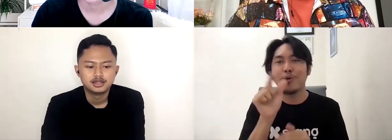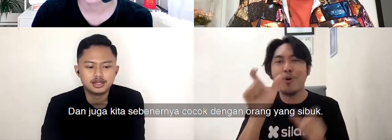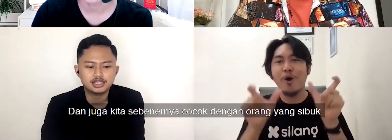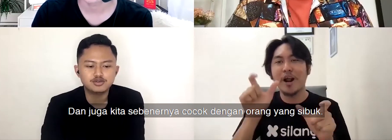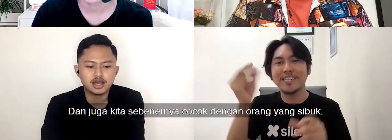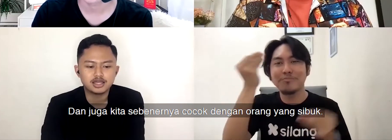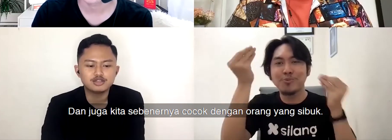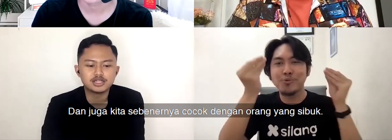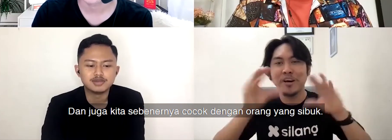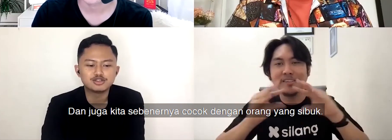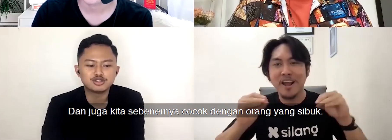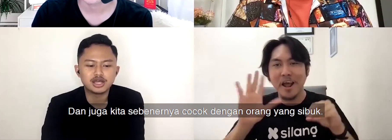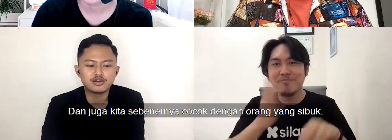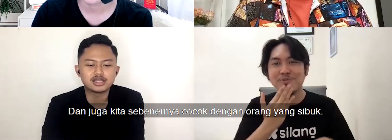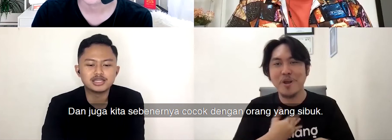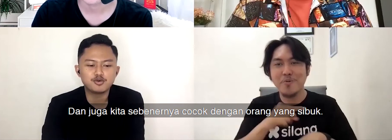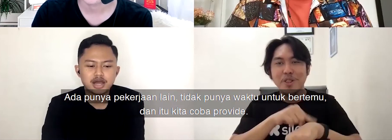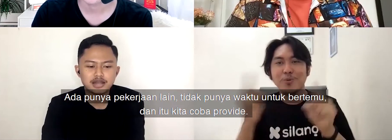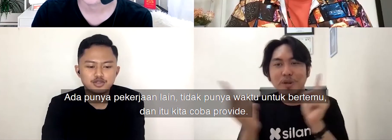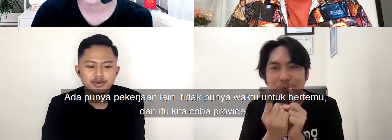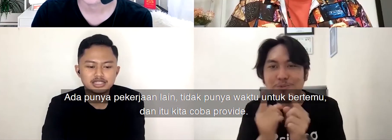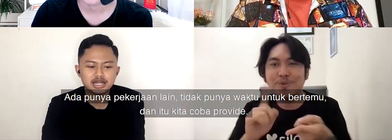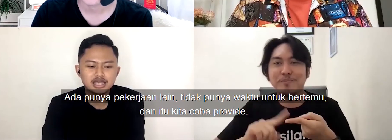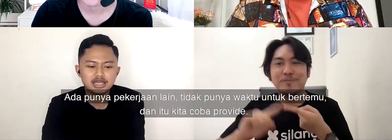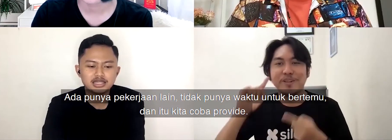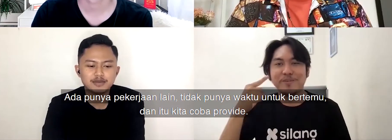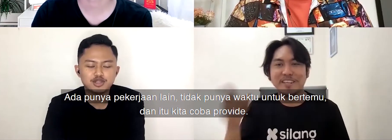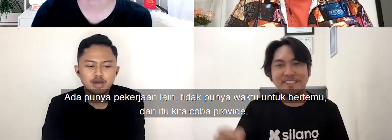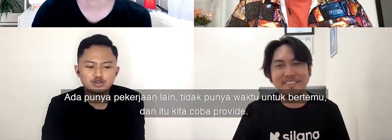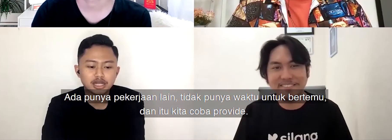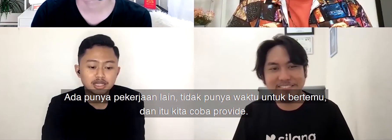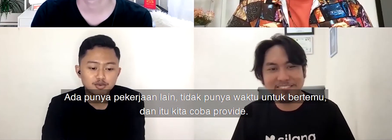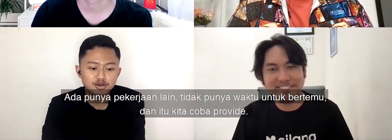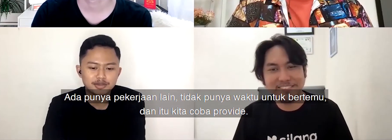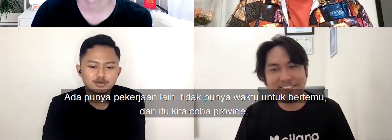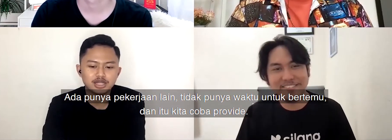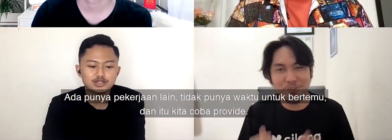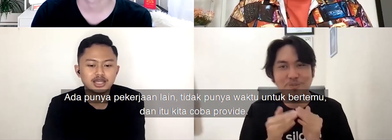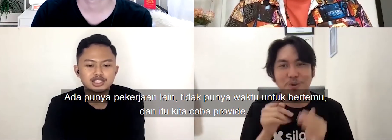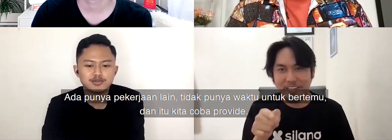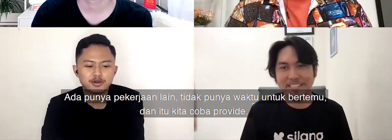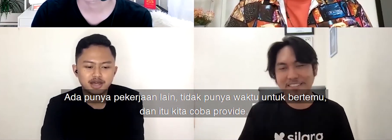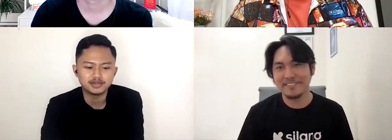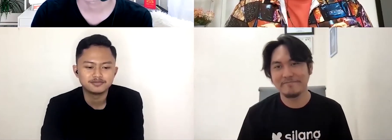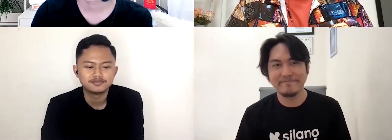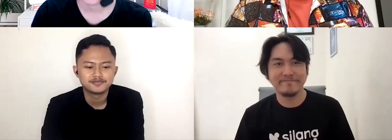dan juga kita juga semen cocok dan orang sibuk ada punya pekerjaan lain tidak punya uang tutupan kamu